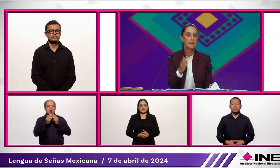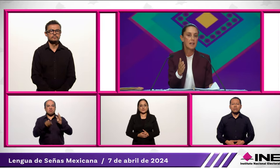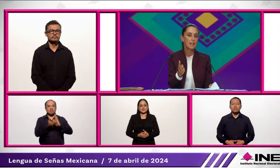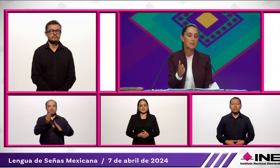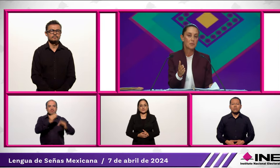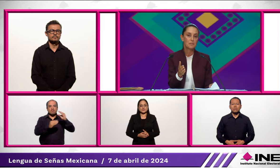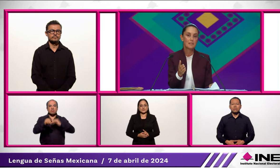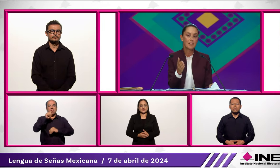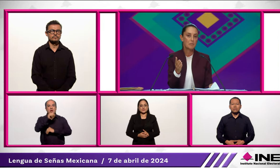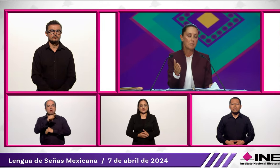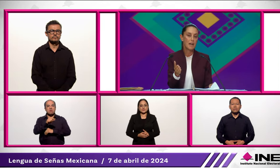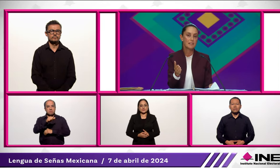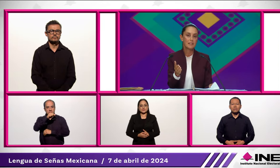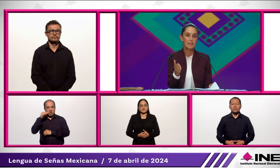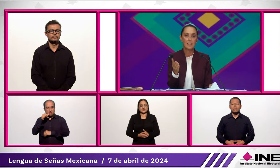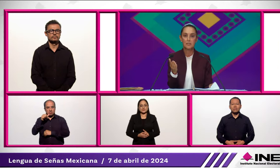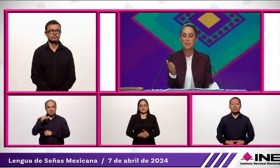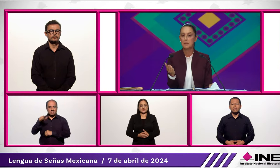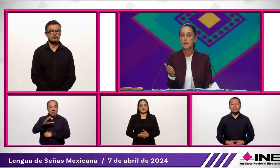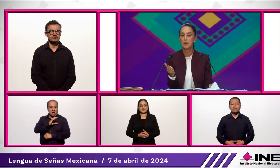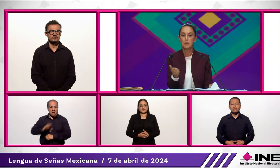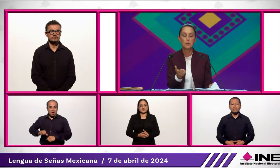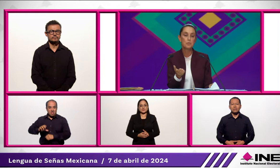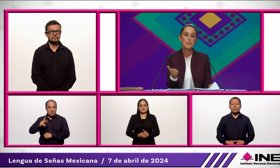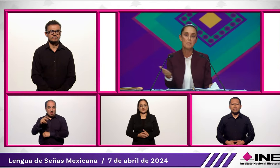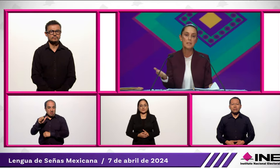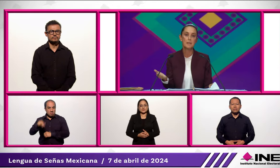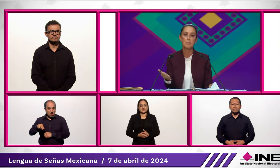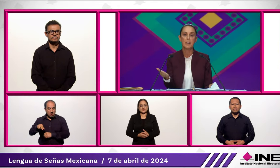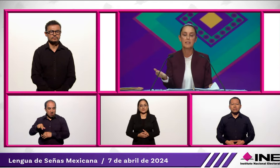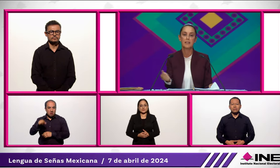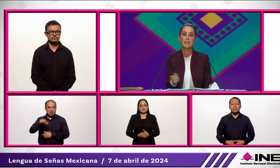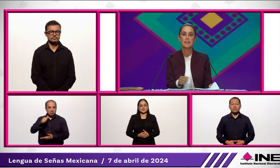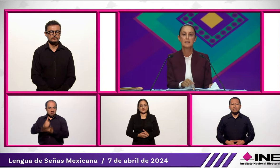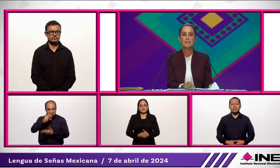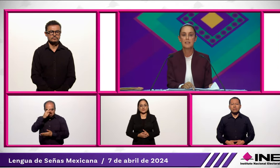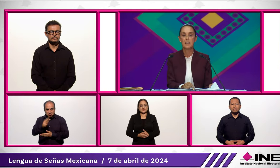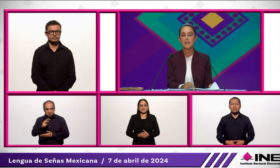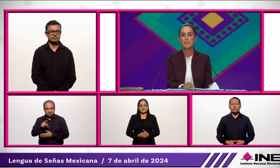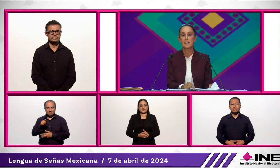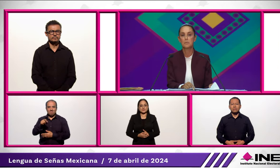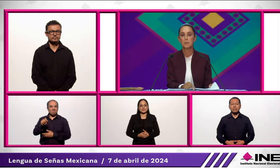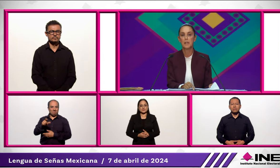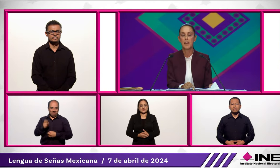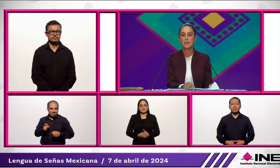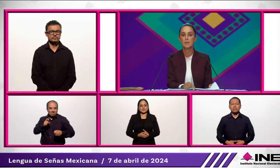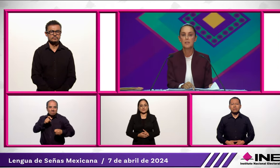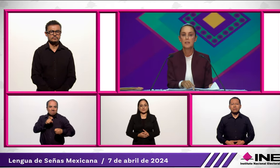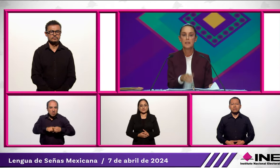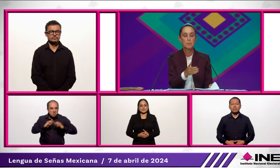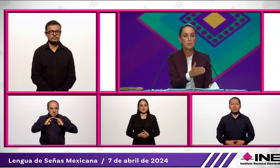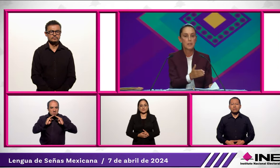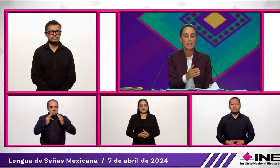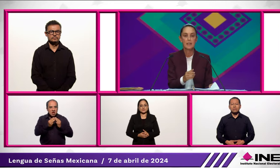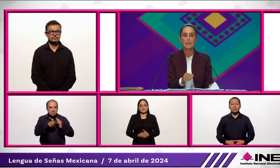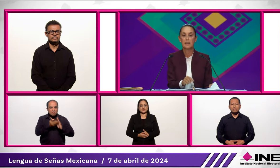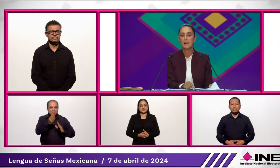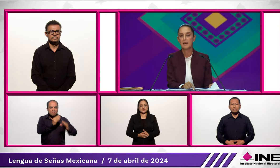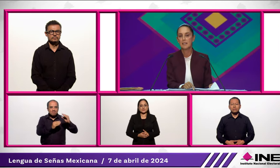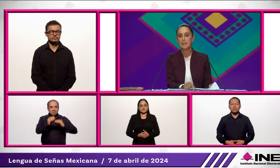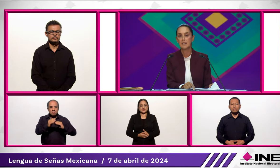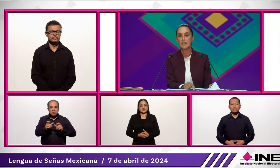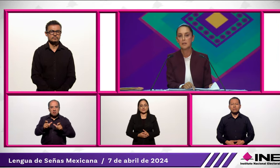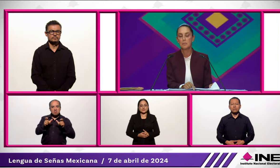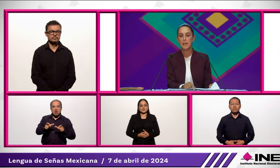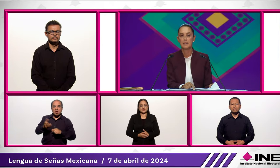El candidato del PAN en la Ciudad de México es justamente parte de este cártel inmobiliario que protege